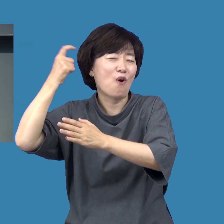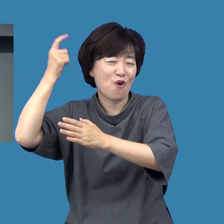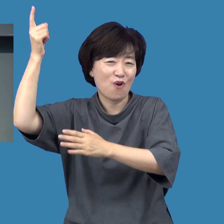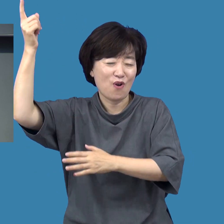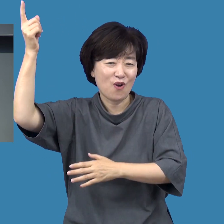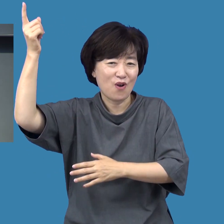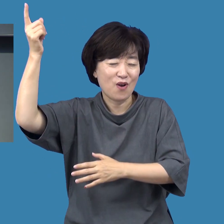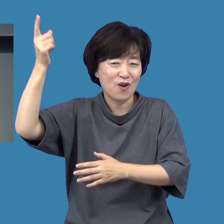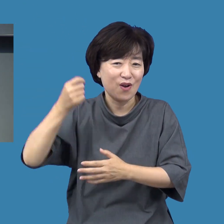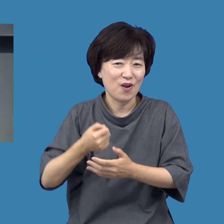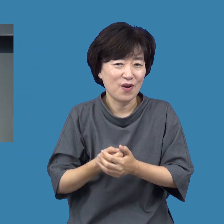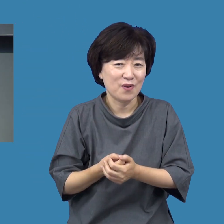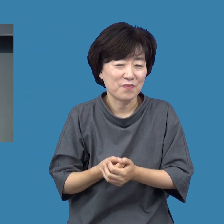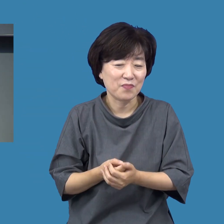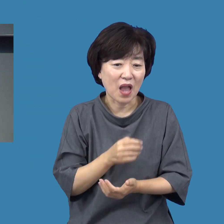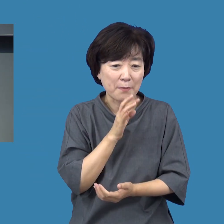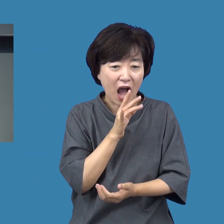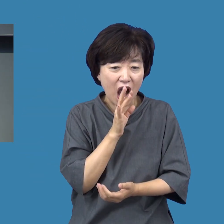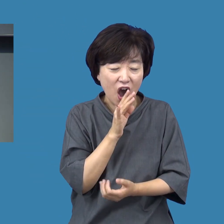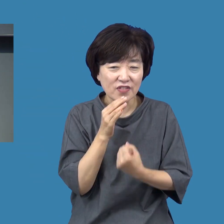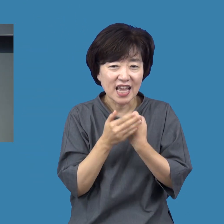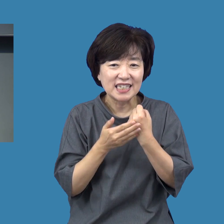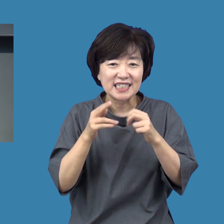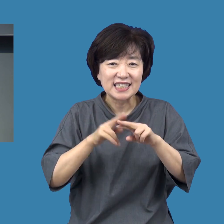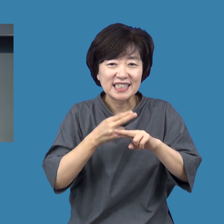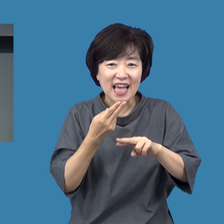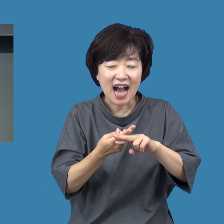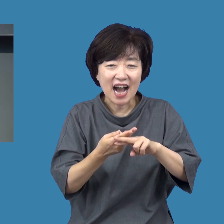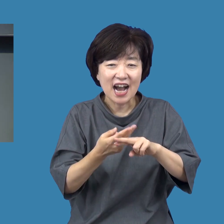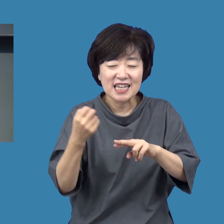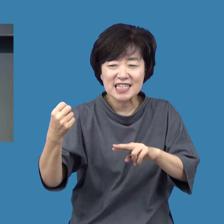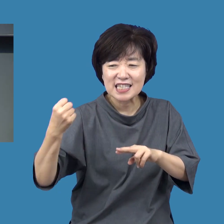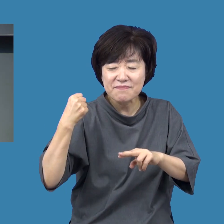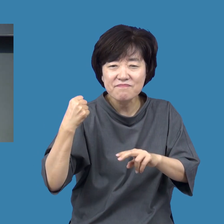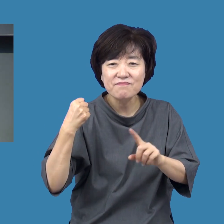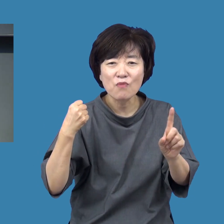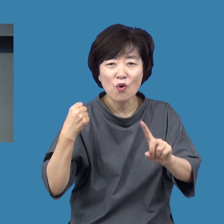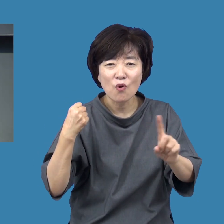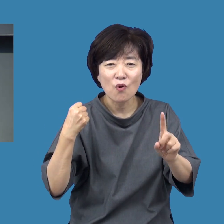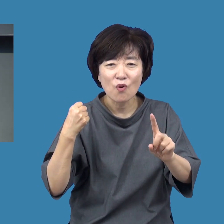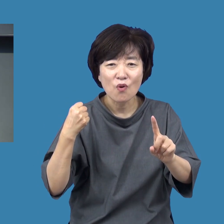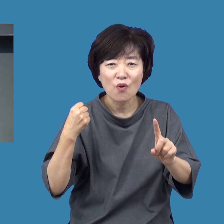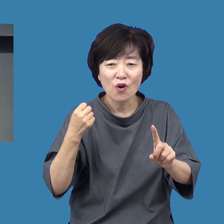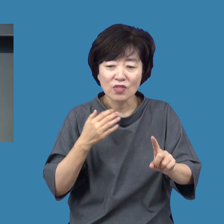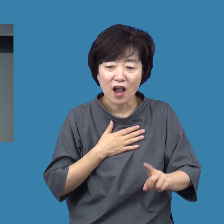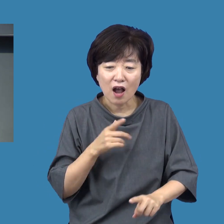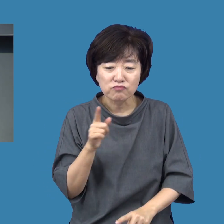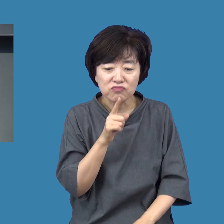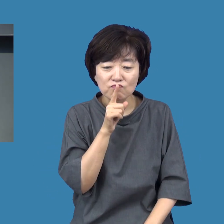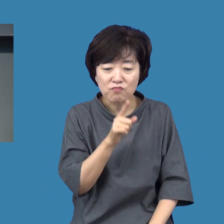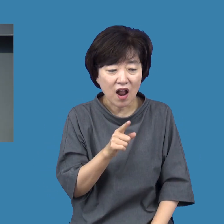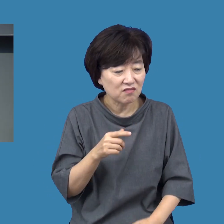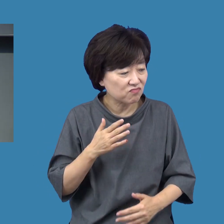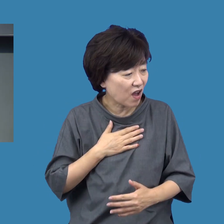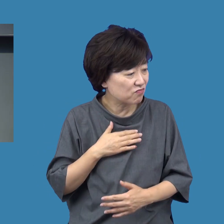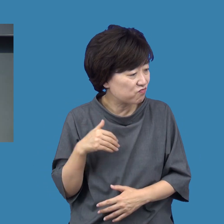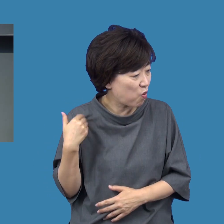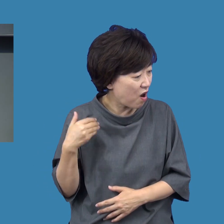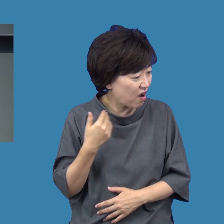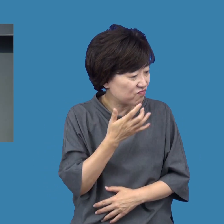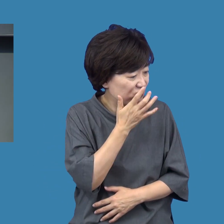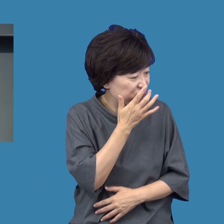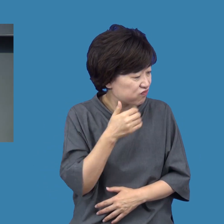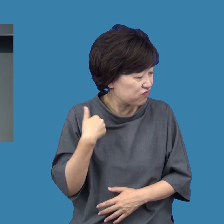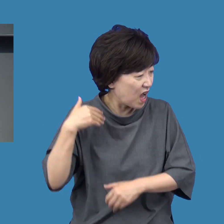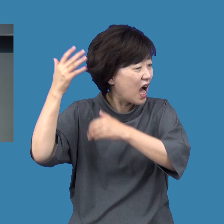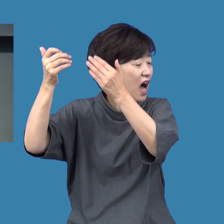그래서 이 방언의 은사의 가장 파워풀한 능력은 뭐냐면 내가 무슨 말을 하는지는 모르지만 하나님이 들으신다는